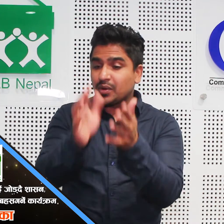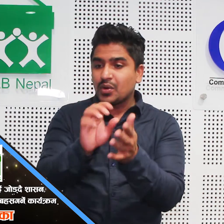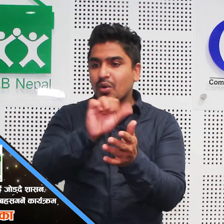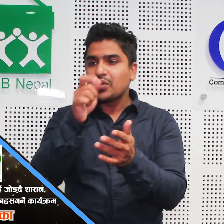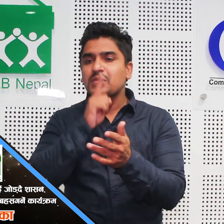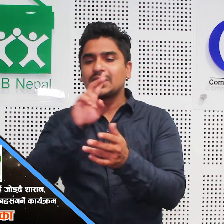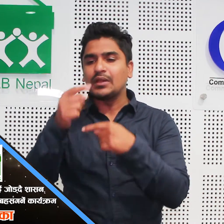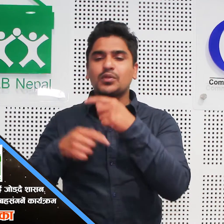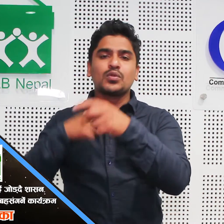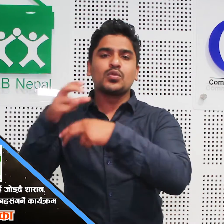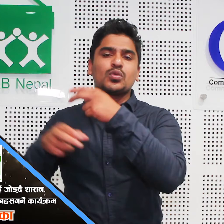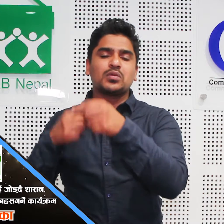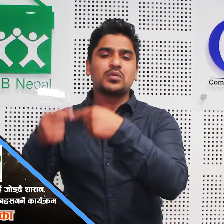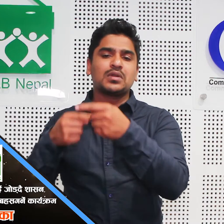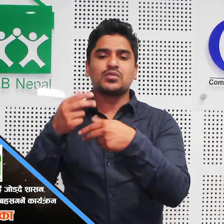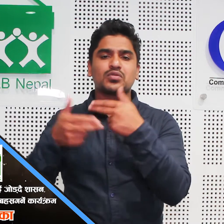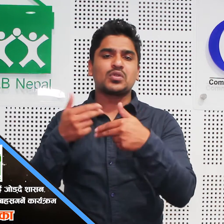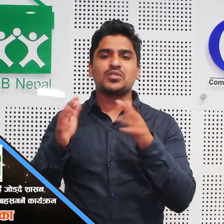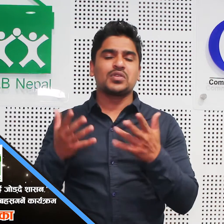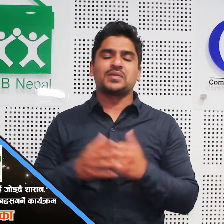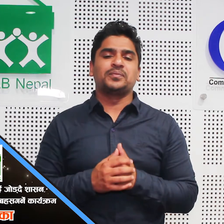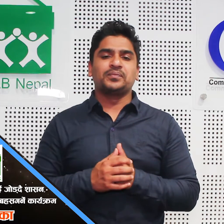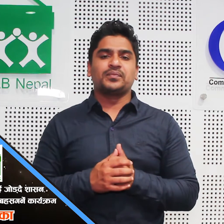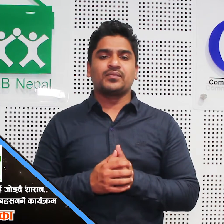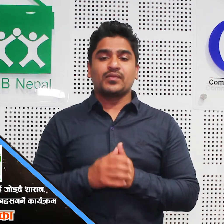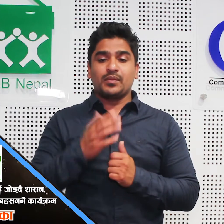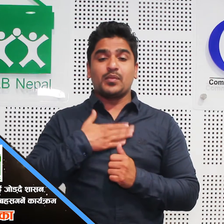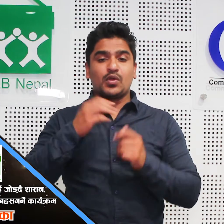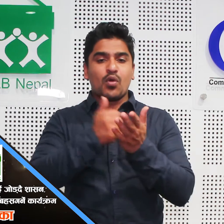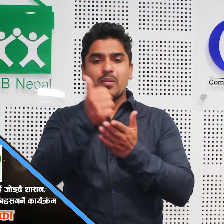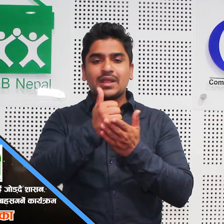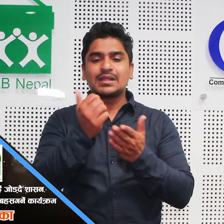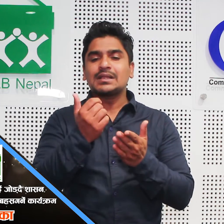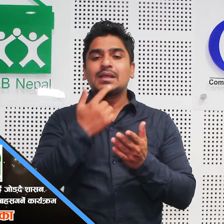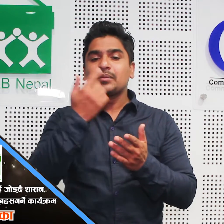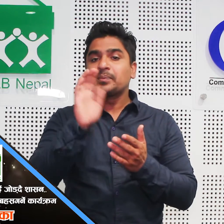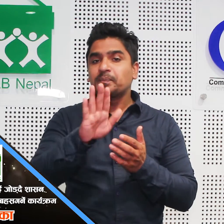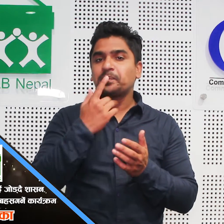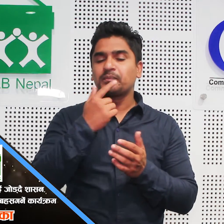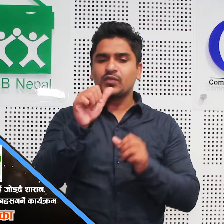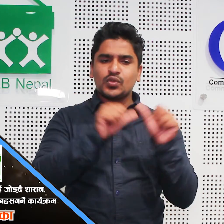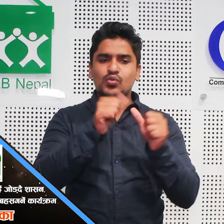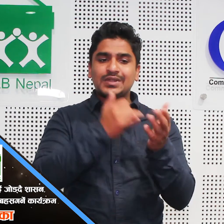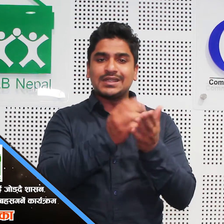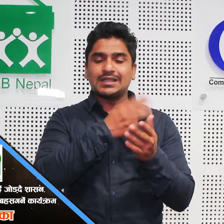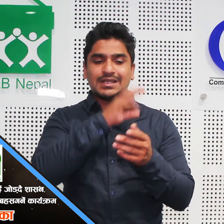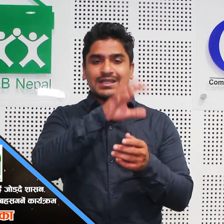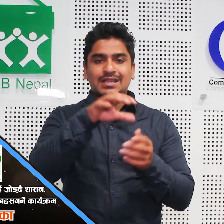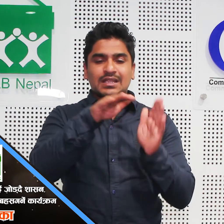वर्ष त्यसलाई दोहोऱ्याउने चलन छैन हाम्रो सिस्टममा. तर मेरो अभ्यासले चाहिँ के बताउँछ भने जुन कृषकलाई स्थानीय स्तरले अथवा